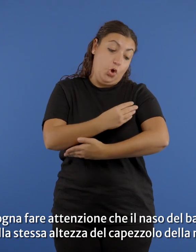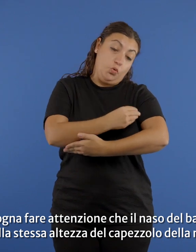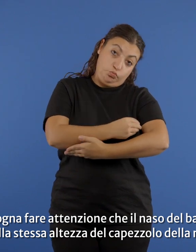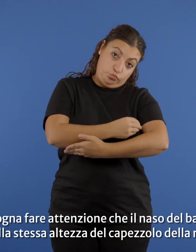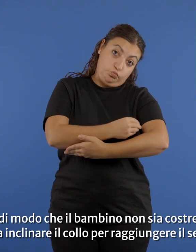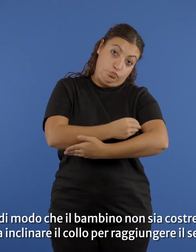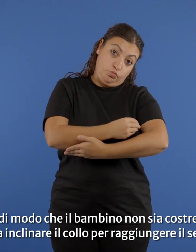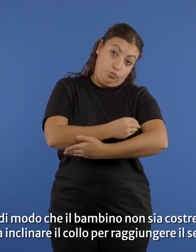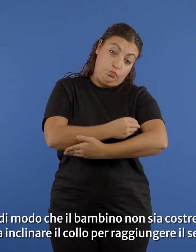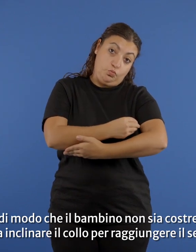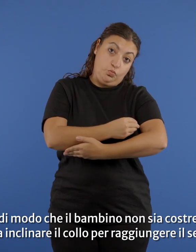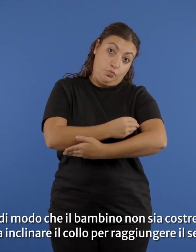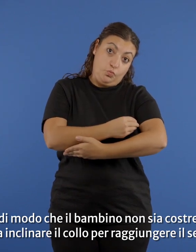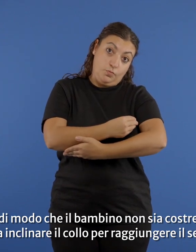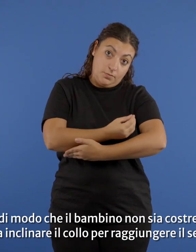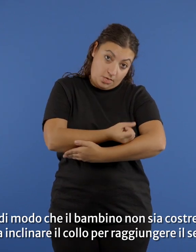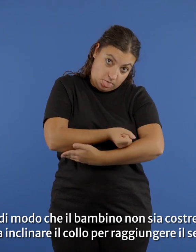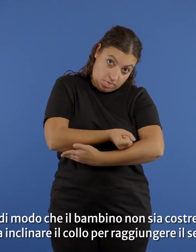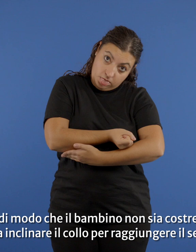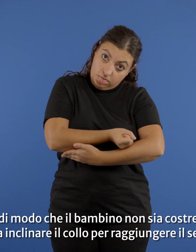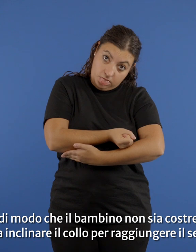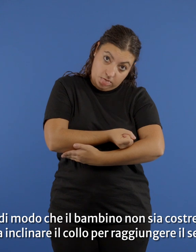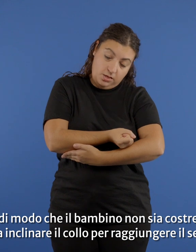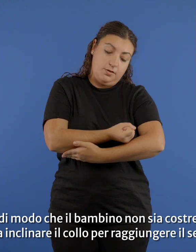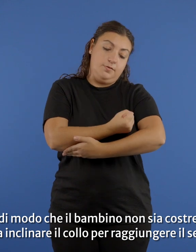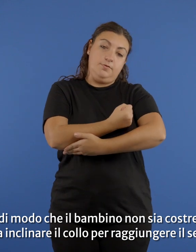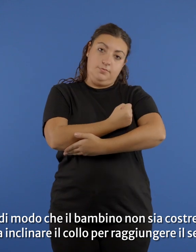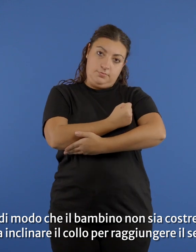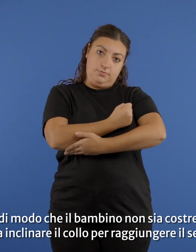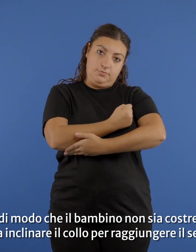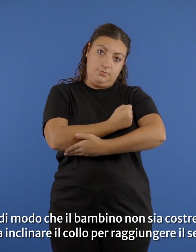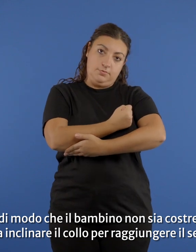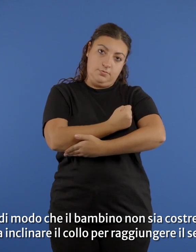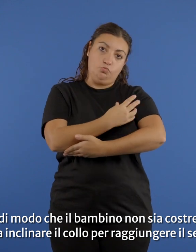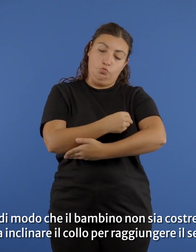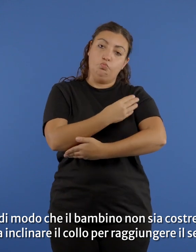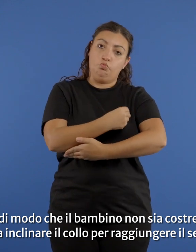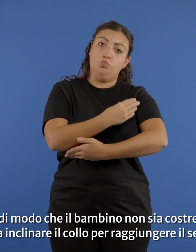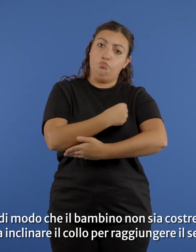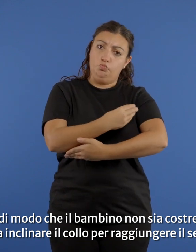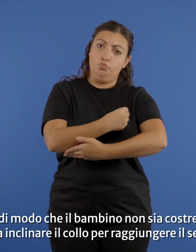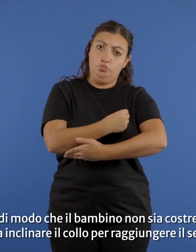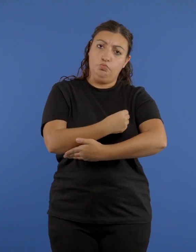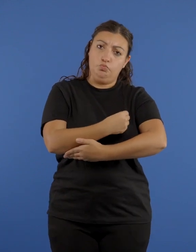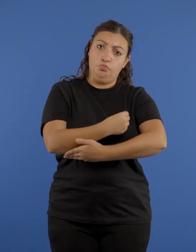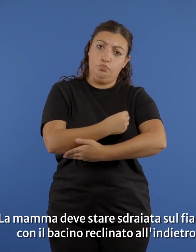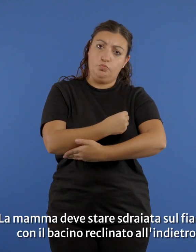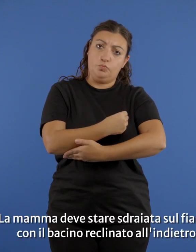mamma di modo che il bambino non sia costretto a inclinare il collo per raggiungere il seno la mamma